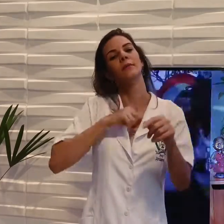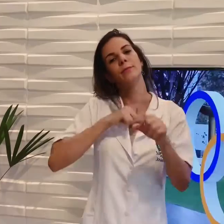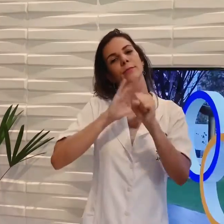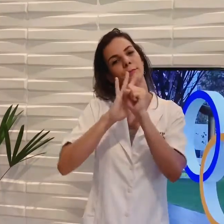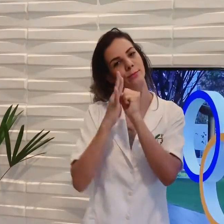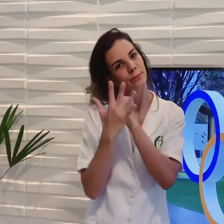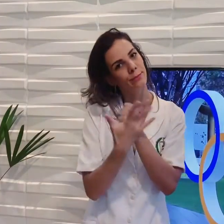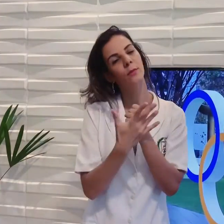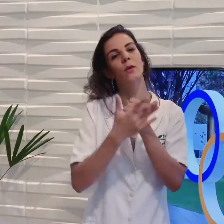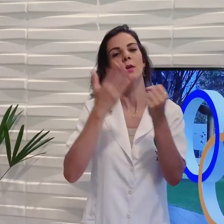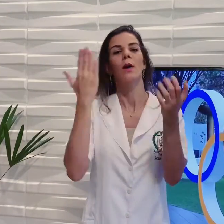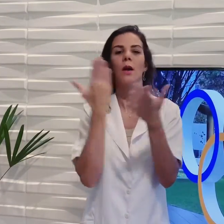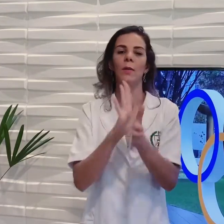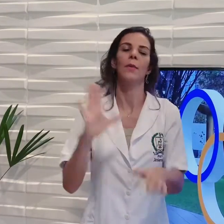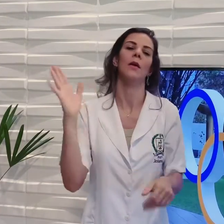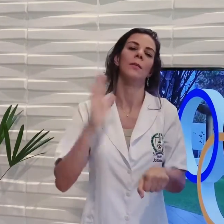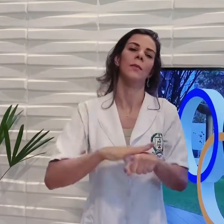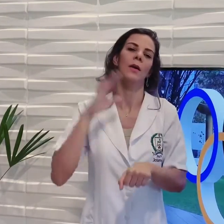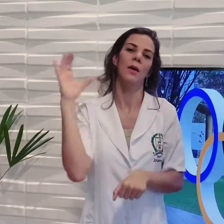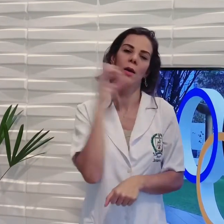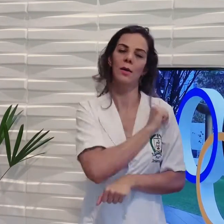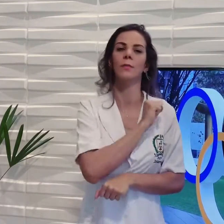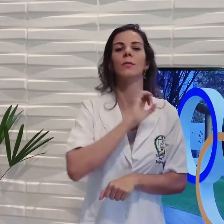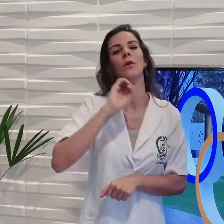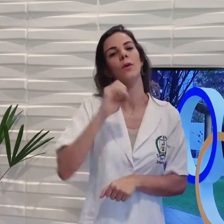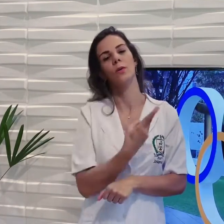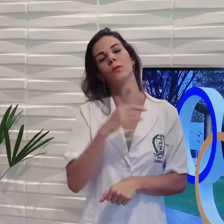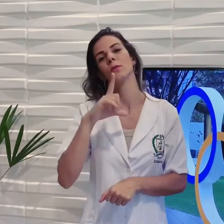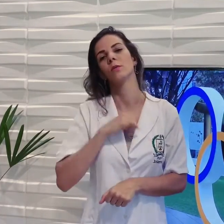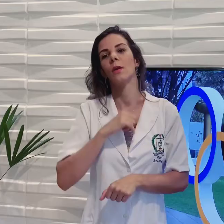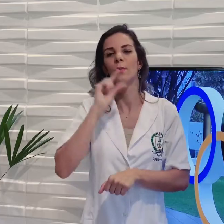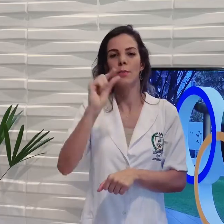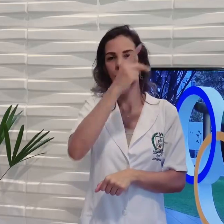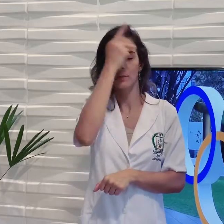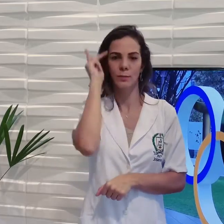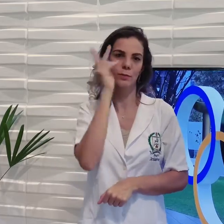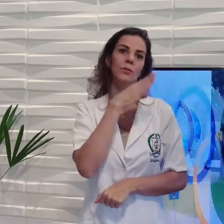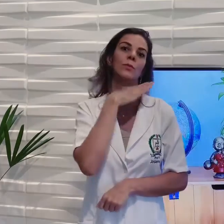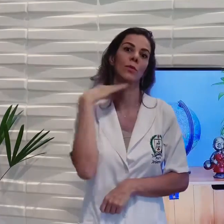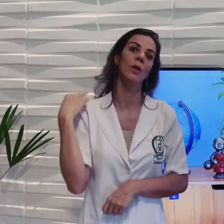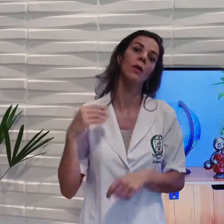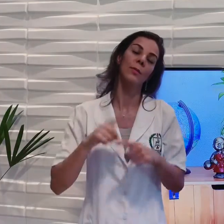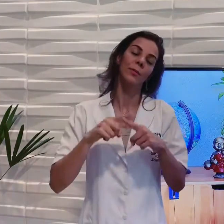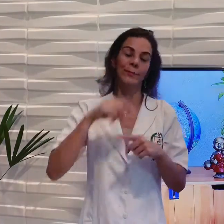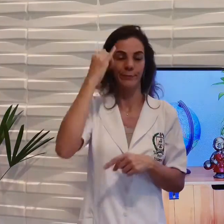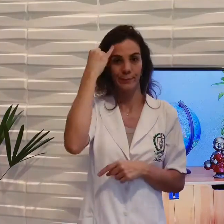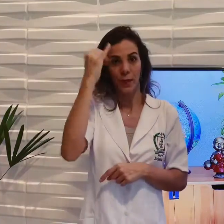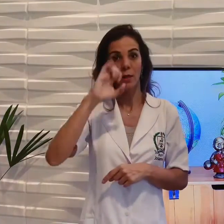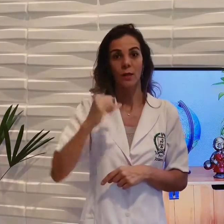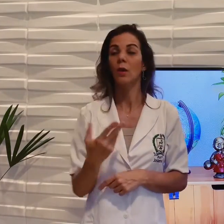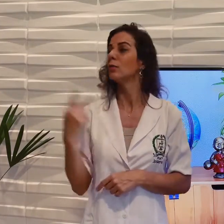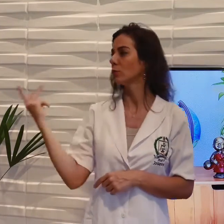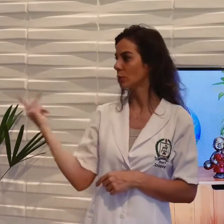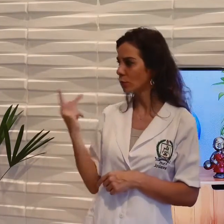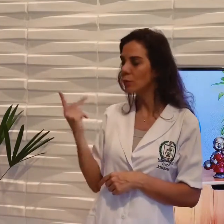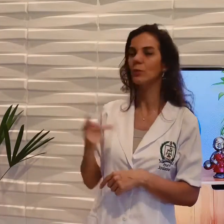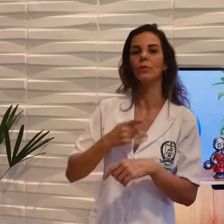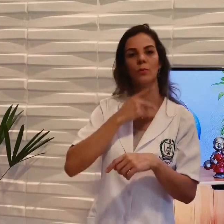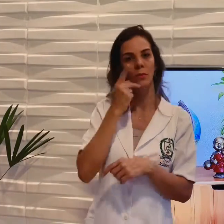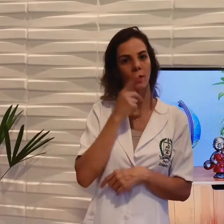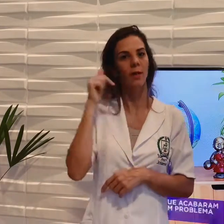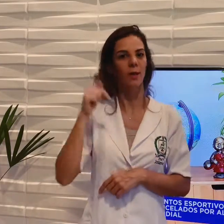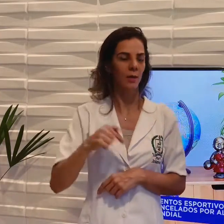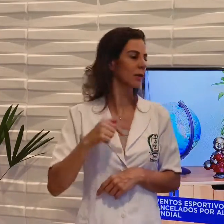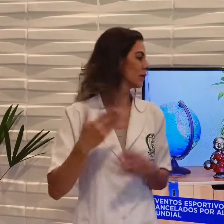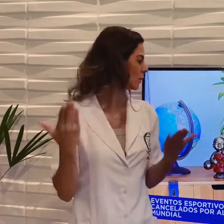coronavírus passar o mais rápido possível ou ter menos vítimas, né? Que essa é a ideia que a gente tem. A gente vai falar aqui um pouquinho no nosso programa